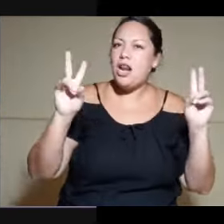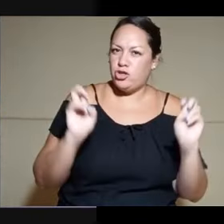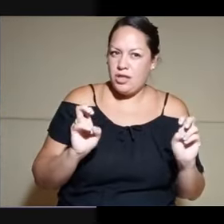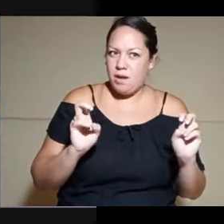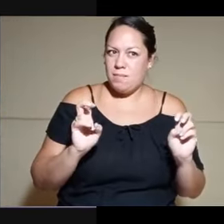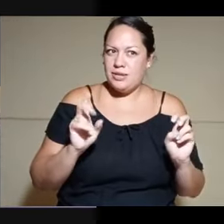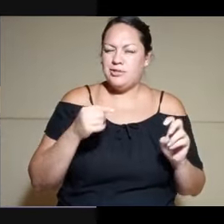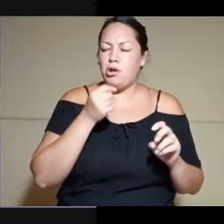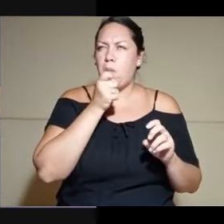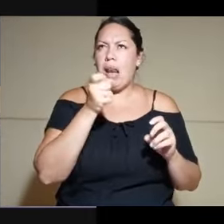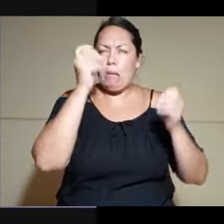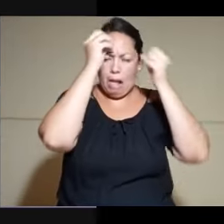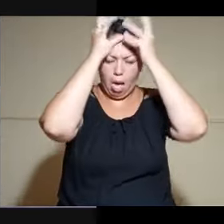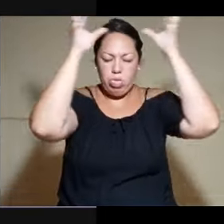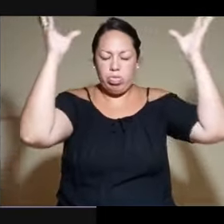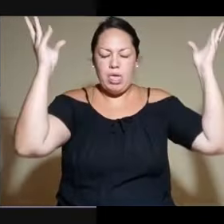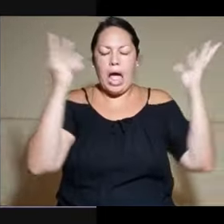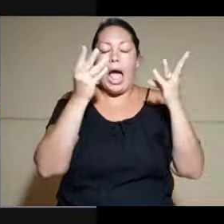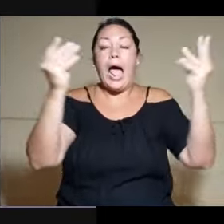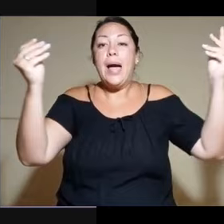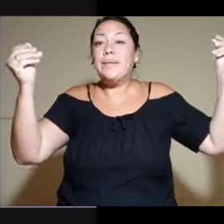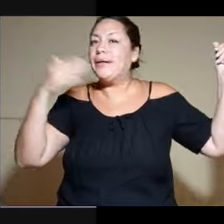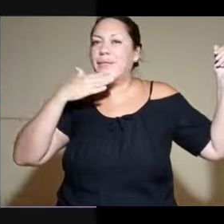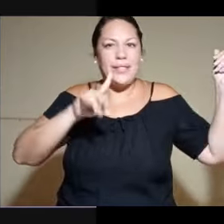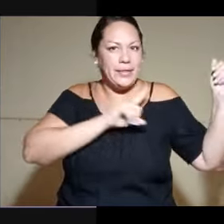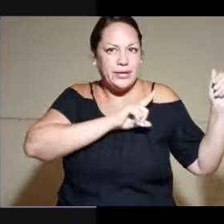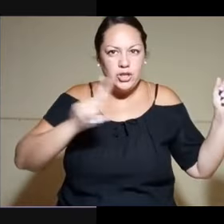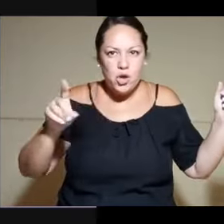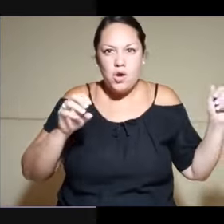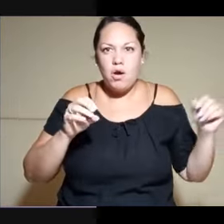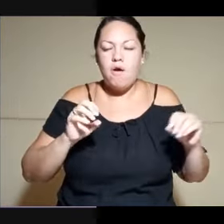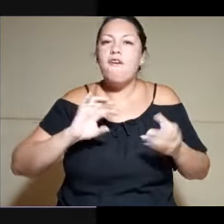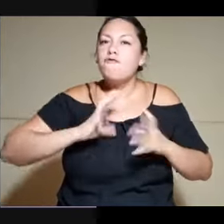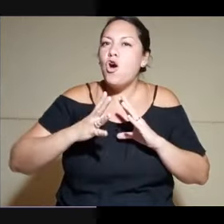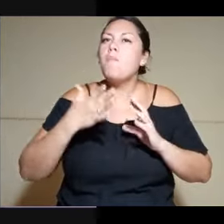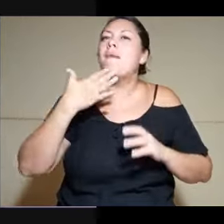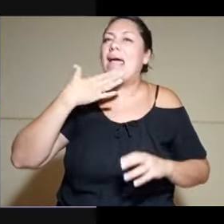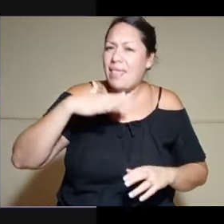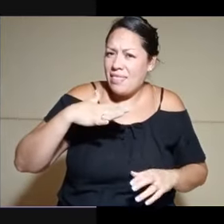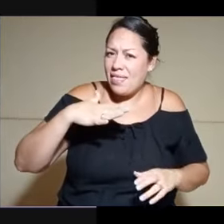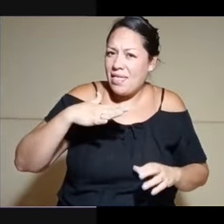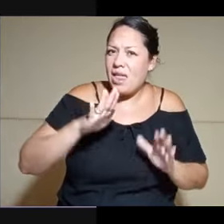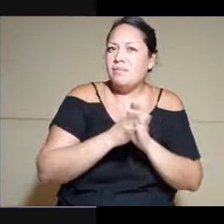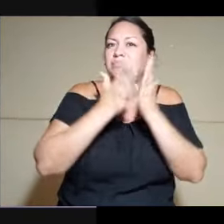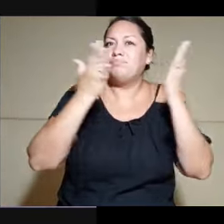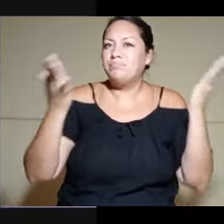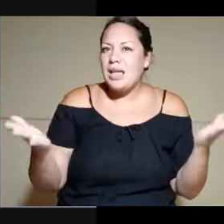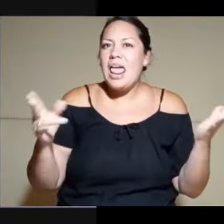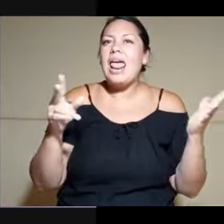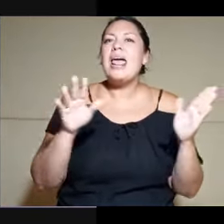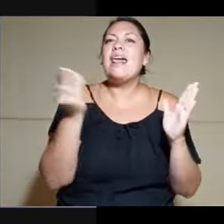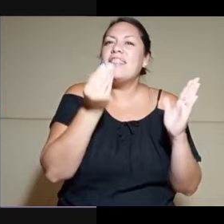un atlas para que se pueda entender lo que les digo. Si no, todo es muy abstracto y no se entiende.